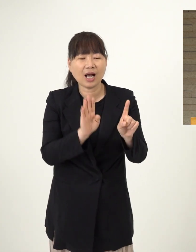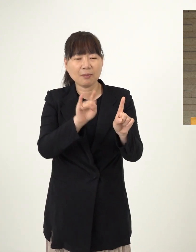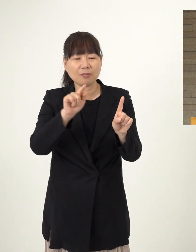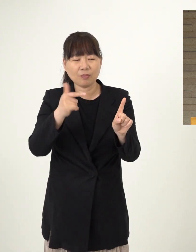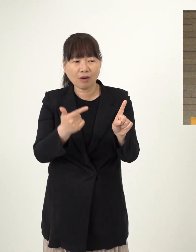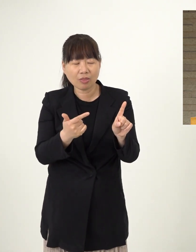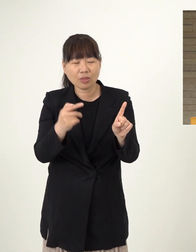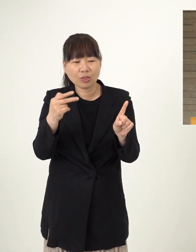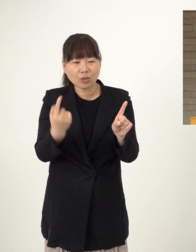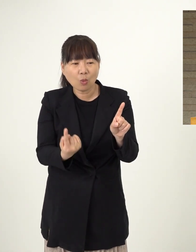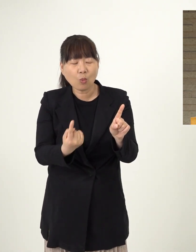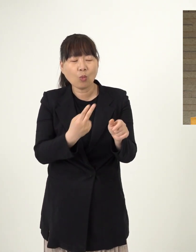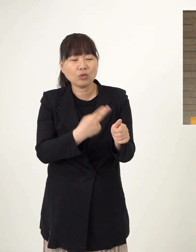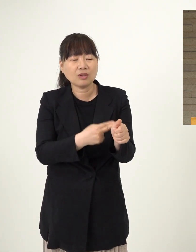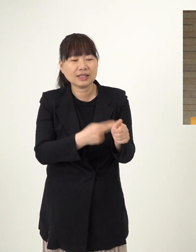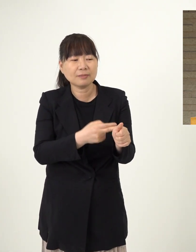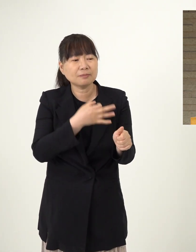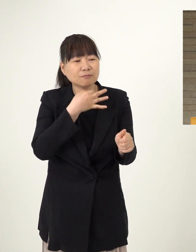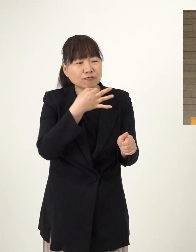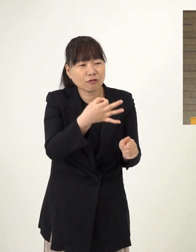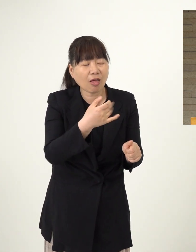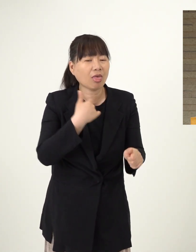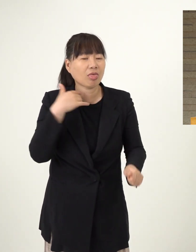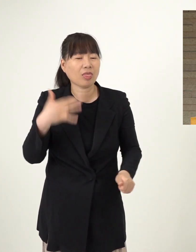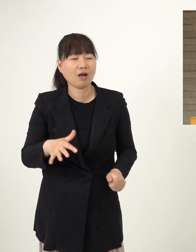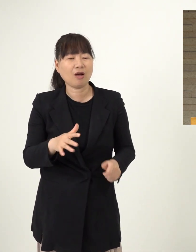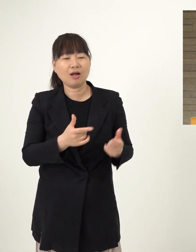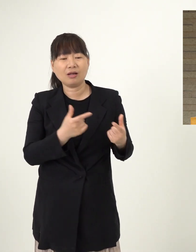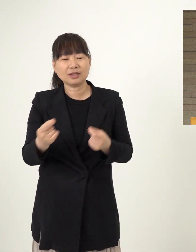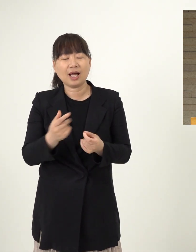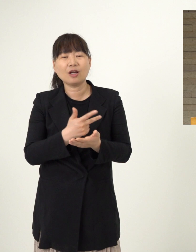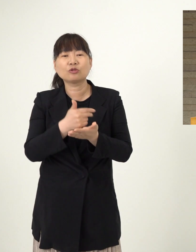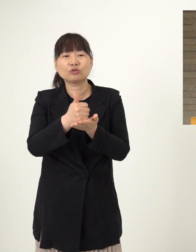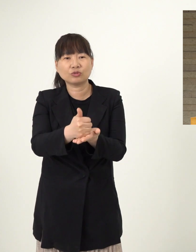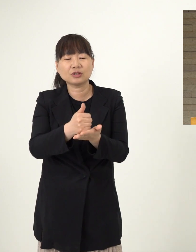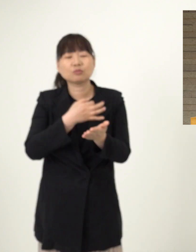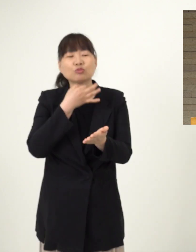번도 랍비라고 부른 적이 없어요. 다 주님,